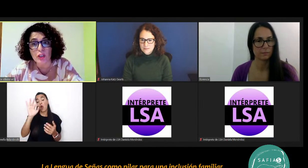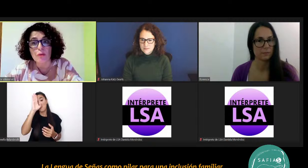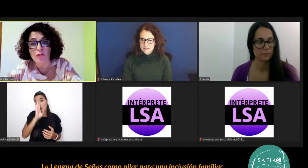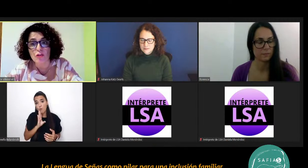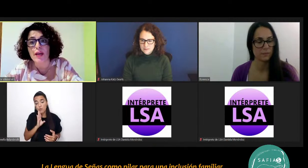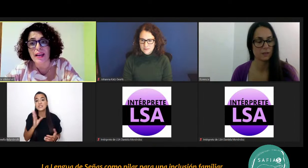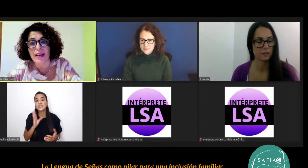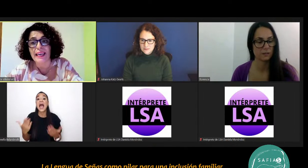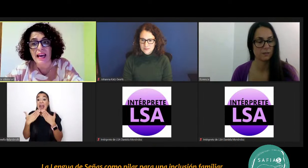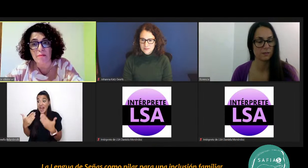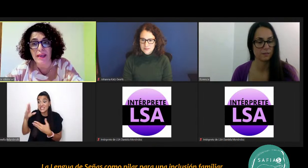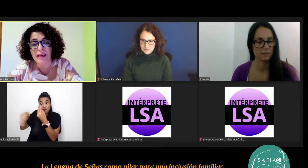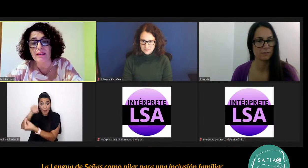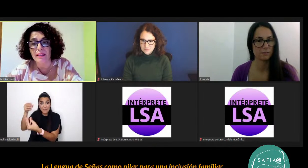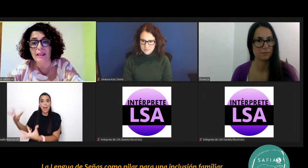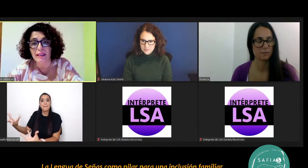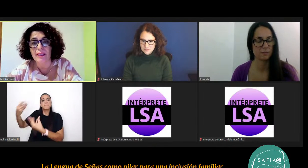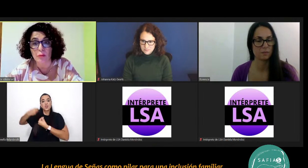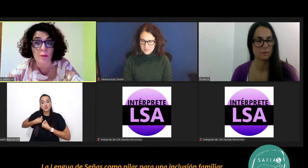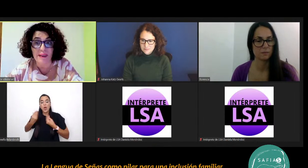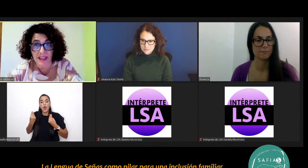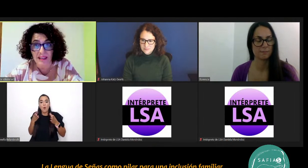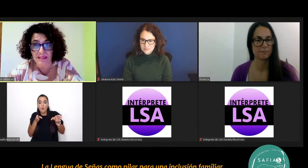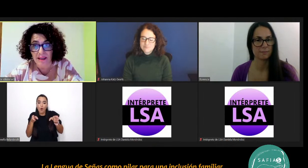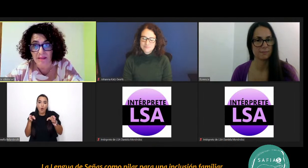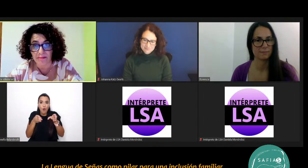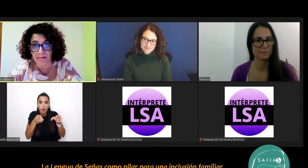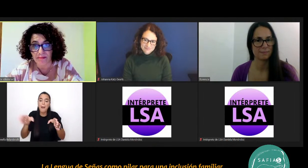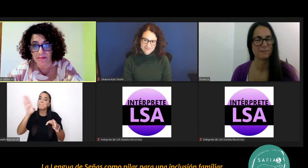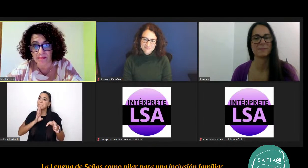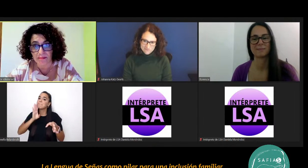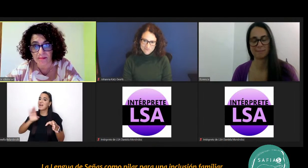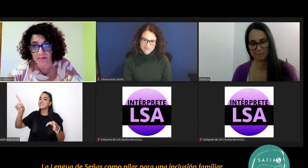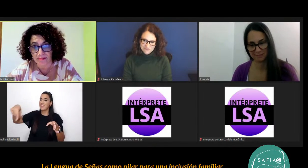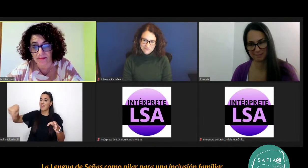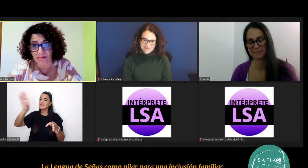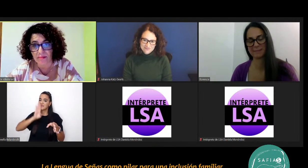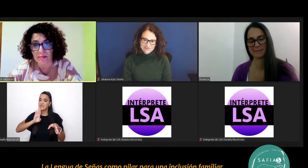a ellos me ayudaron a guiarme y tuvieron paciencia.